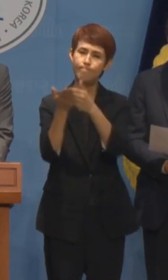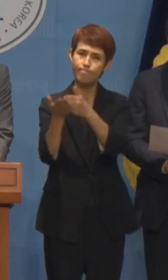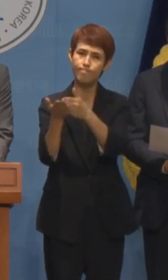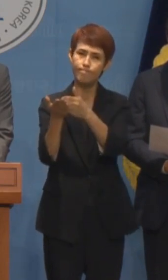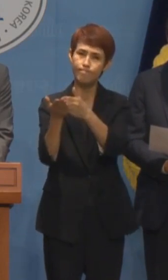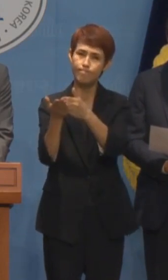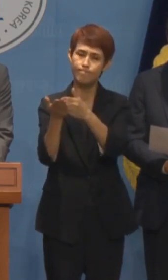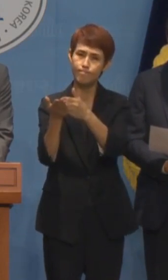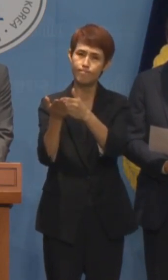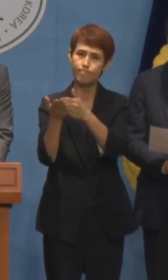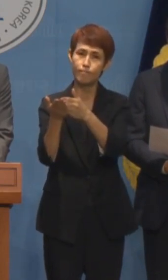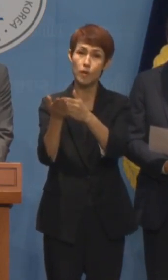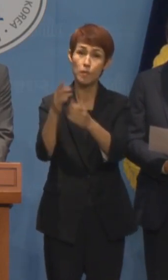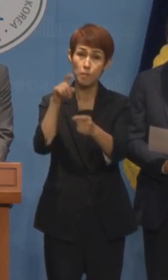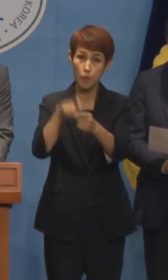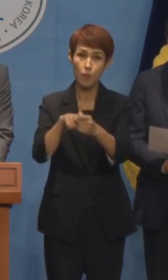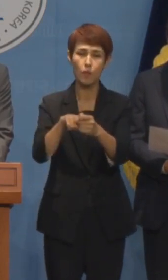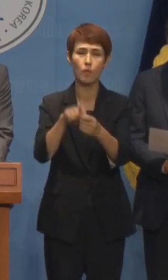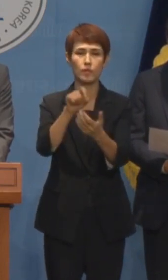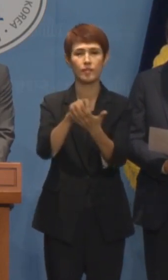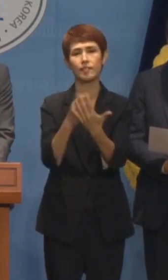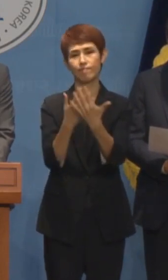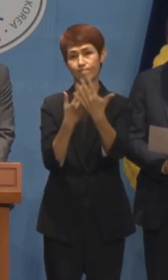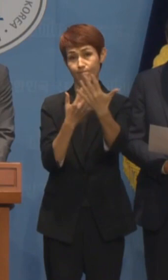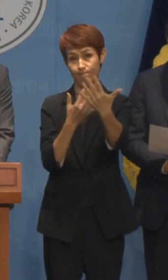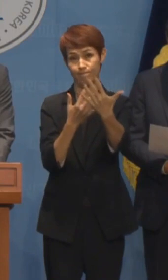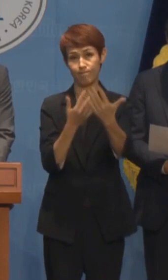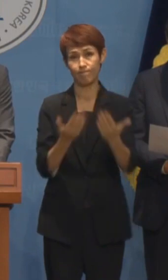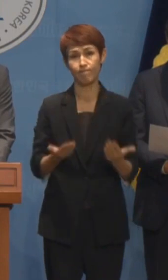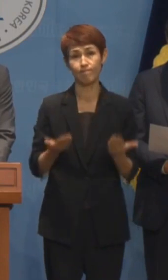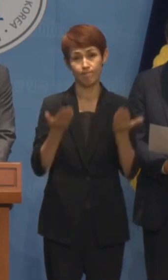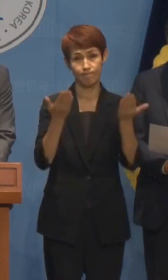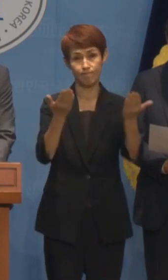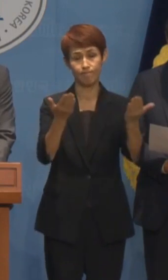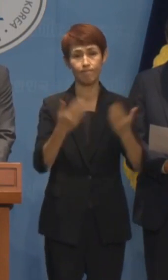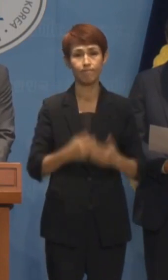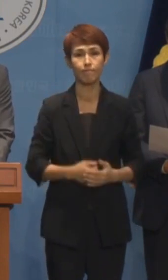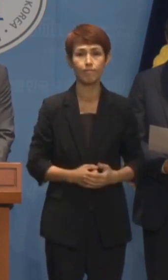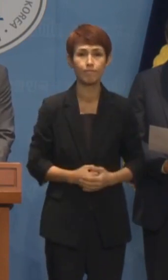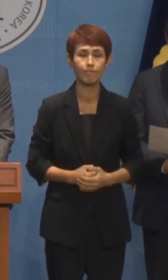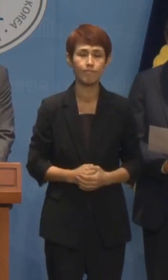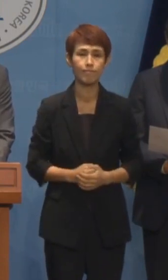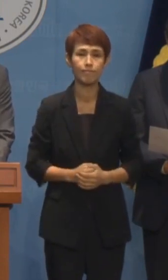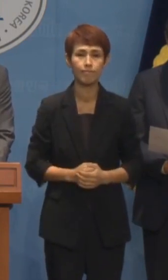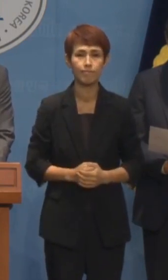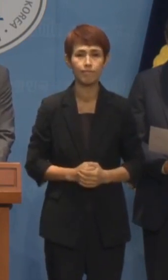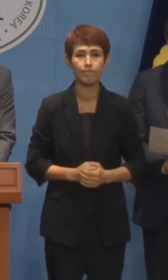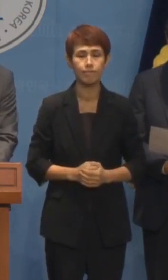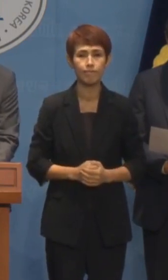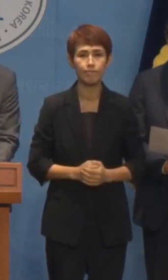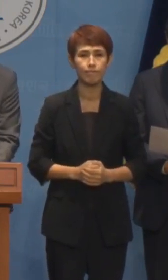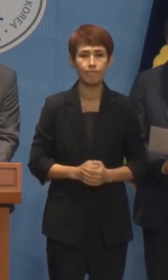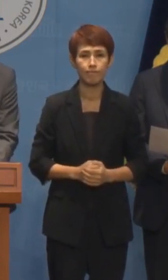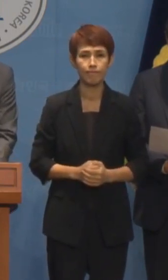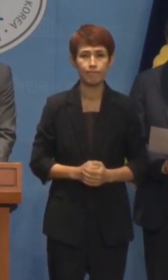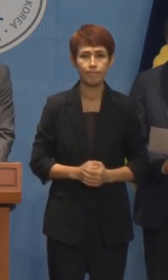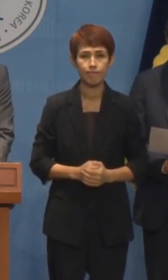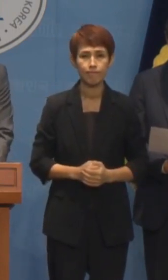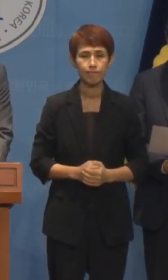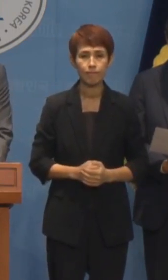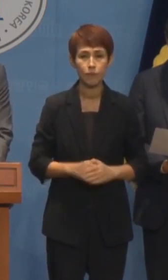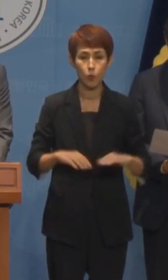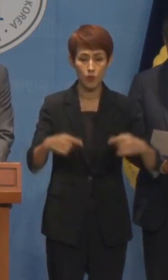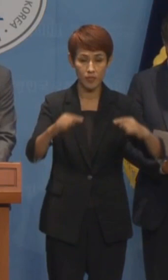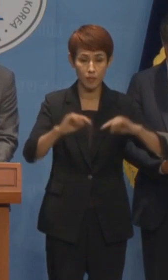또 개선과 규탄과 촉구를 하기 위한 기자회견을 준비했다는 말씀을 드립니다. 여기에